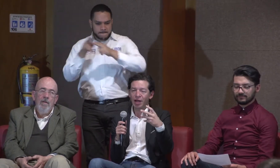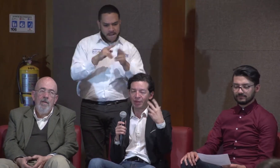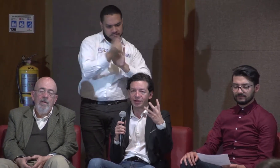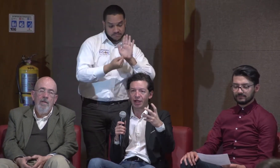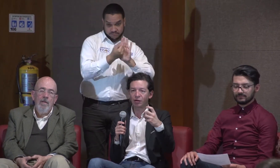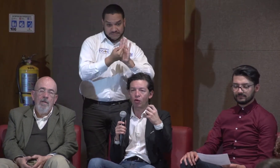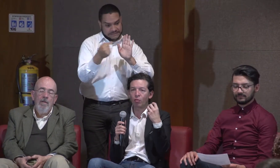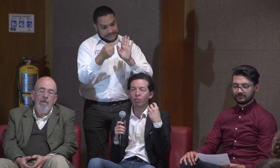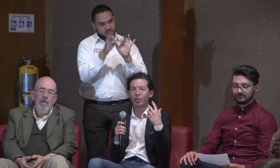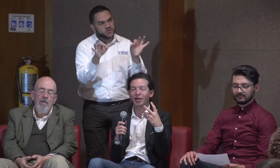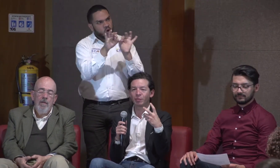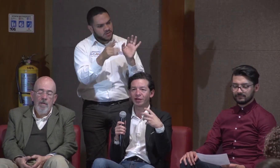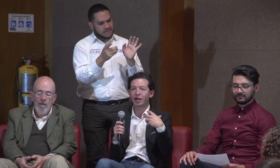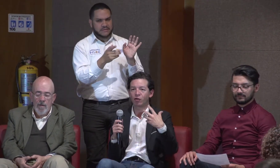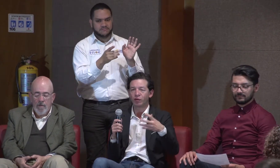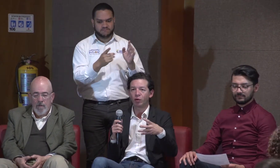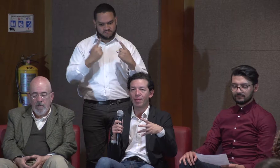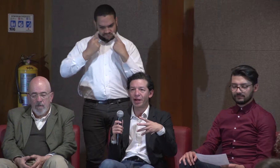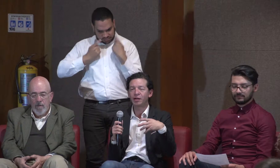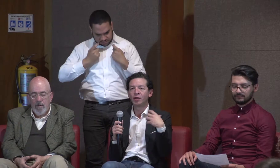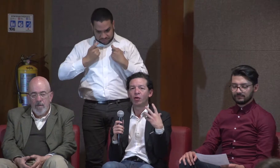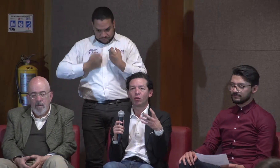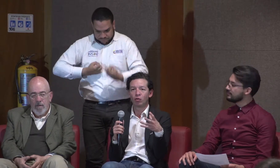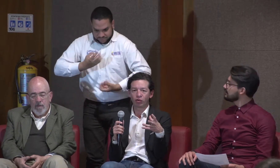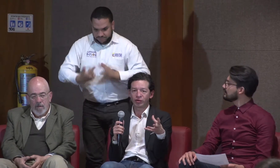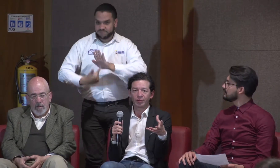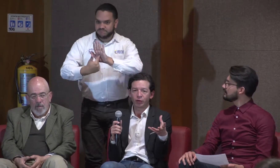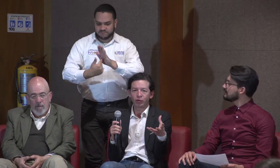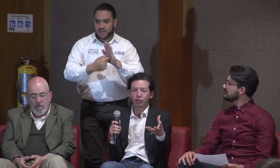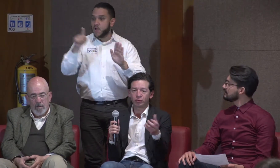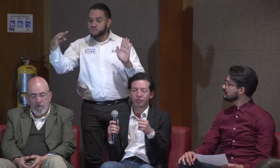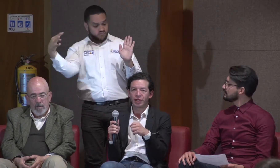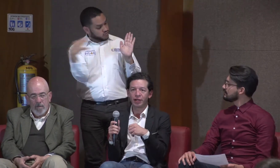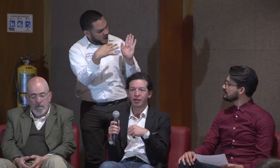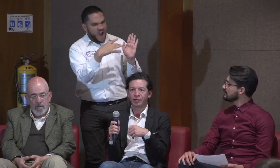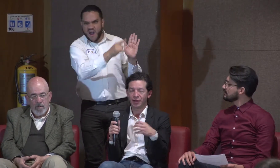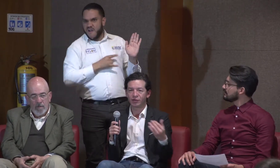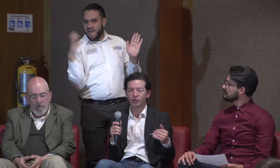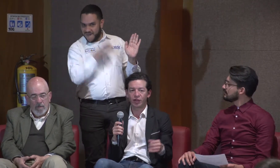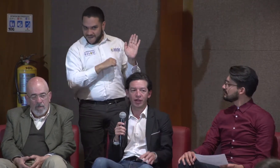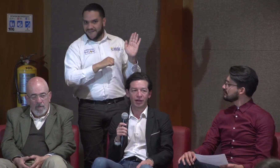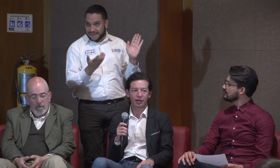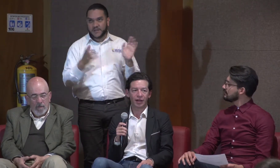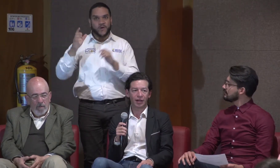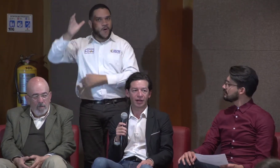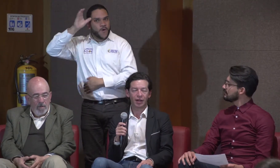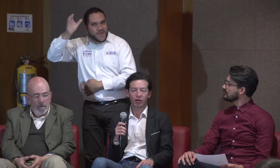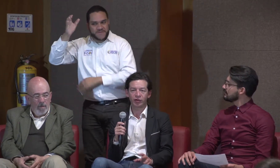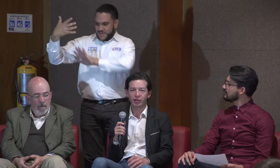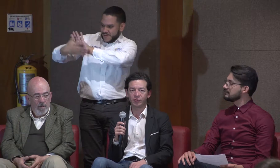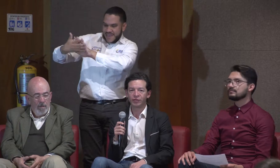trabajar la imagen, pensar en cómo expresar con figura humana un concepto de estos